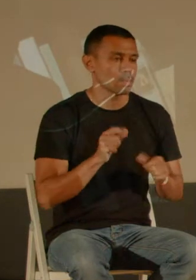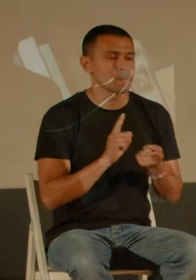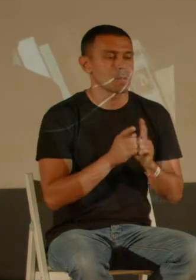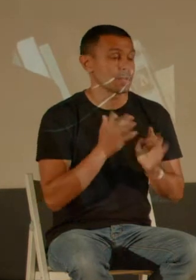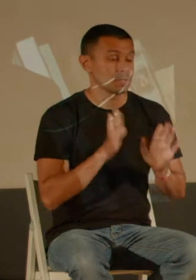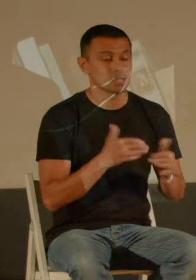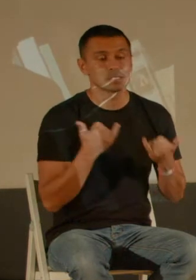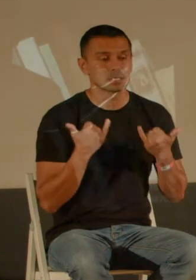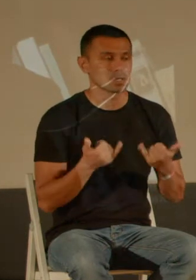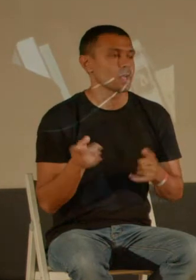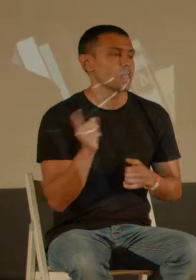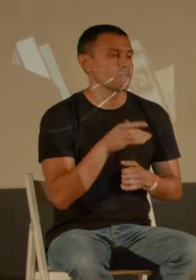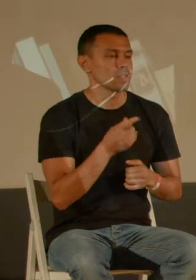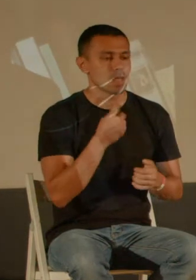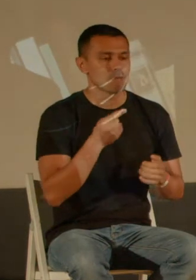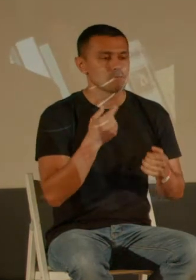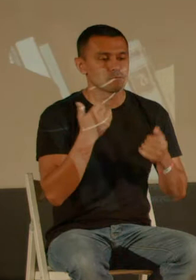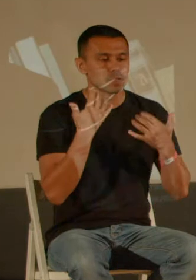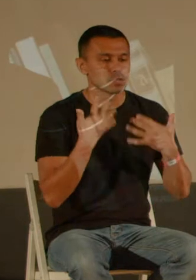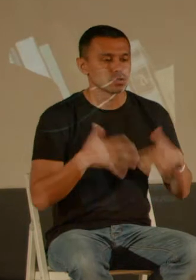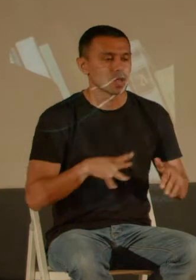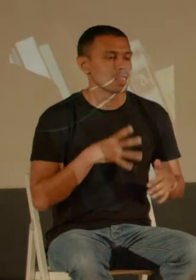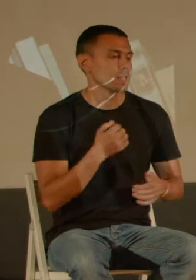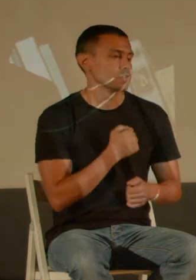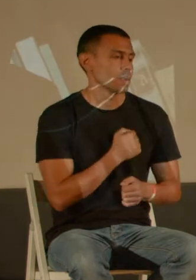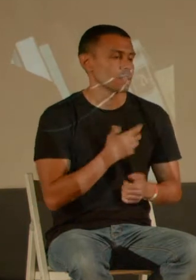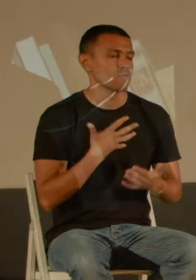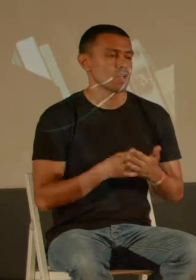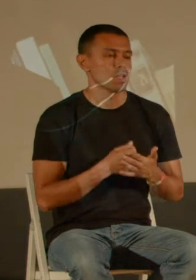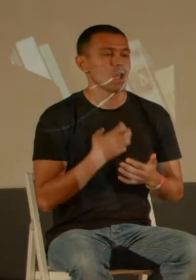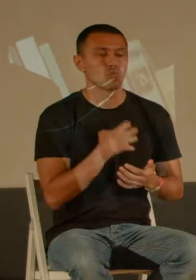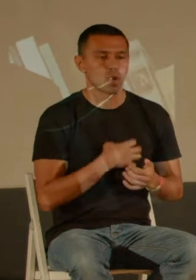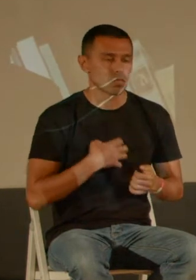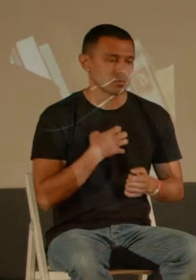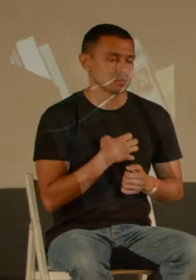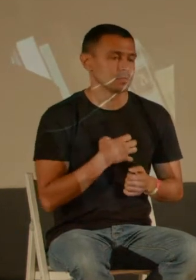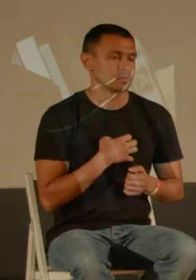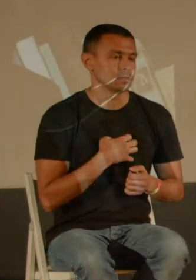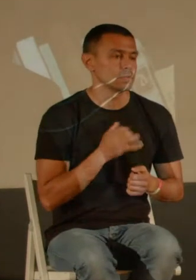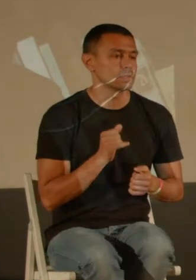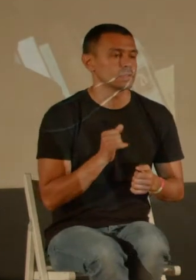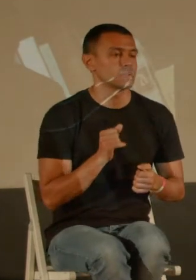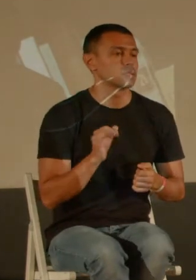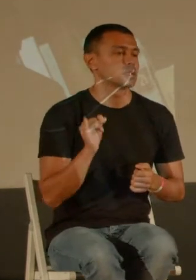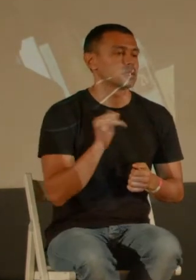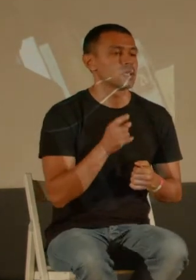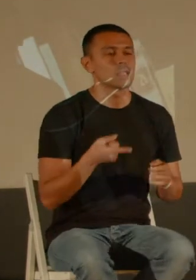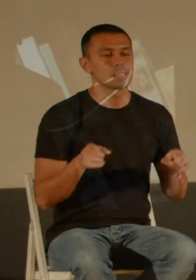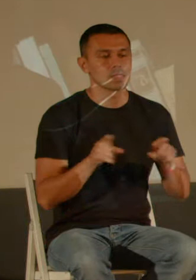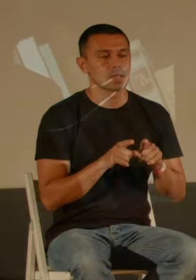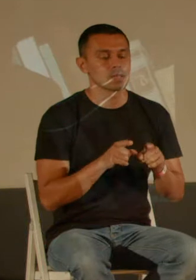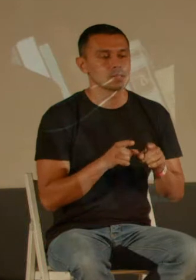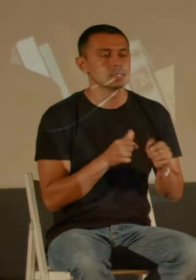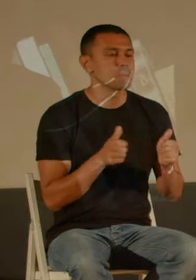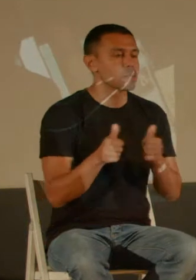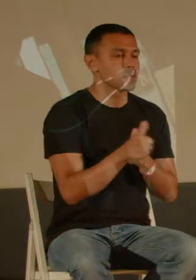ми її тільки зараз, але вона не втрачає, на жаль, своєї актуальності. От, власне, і я так забігла